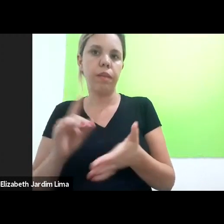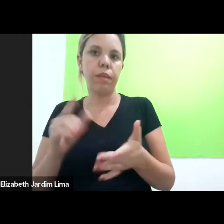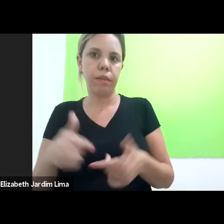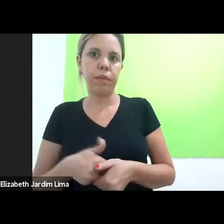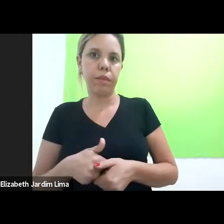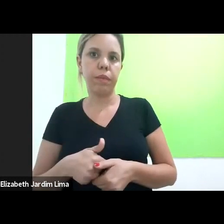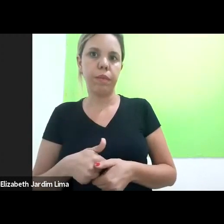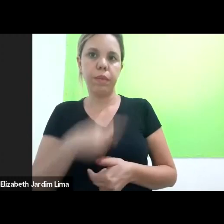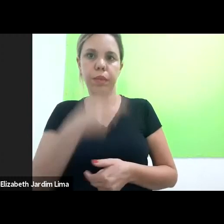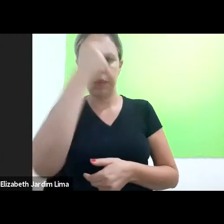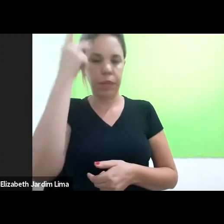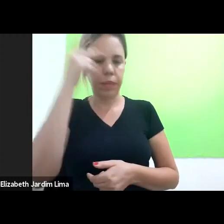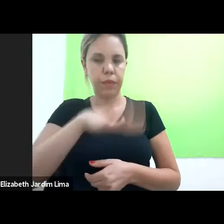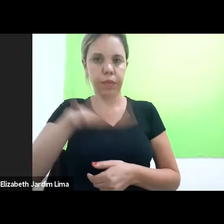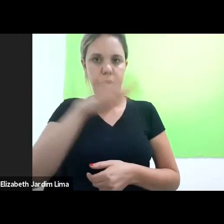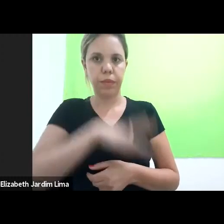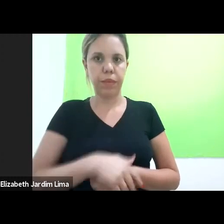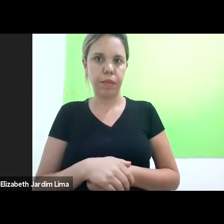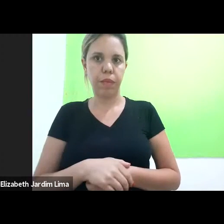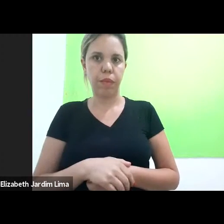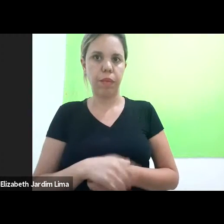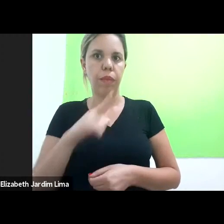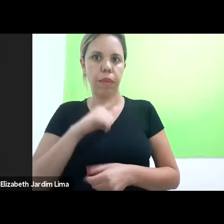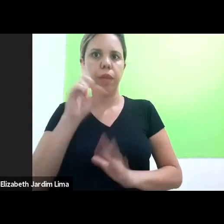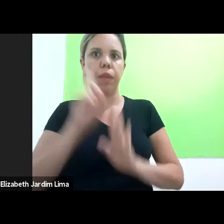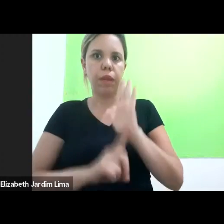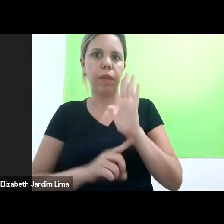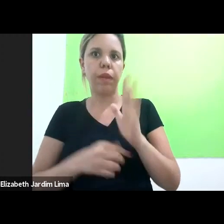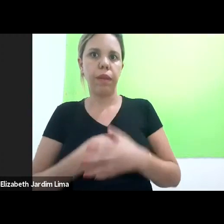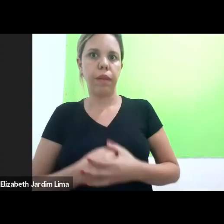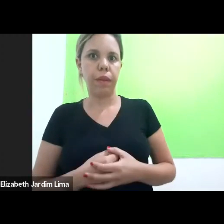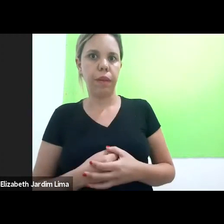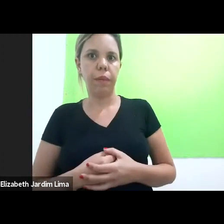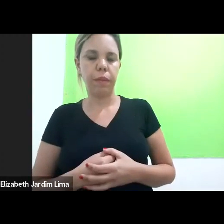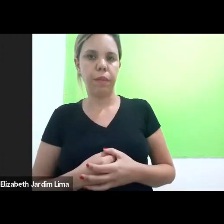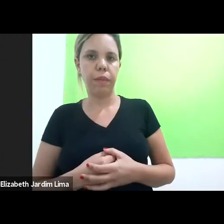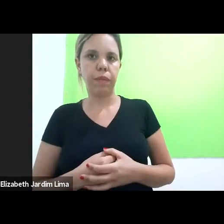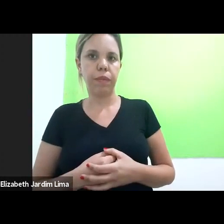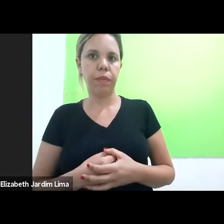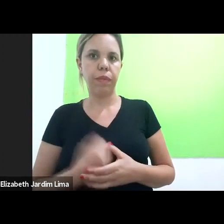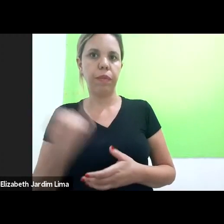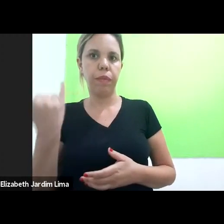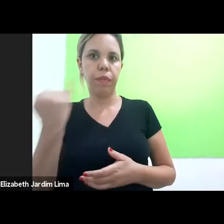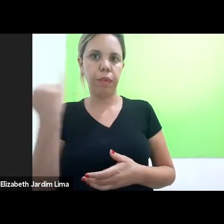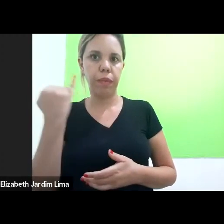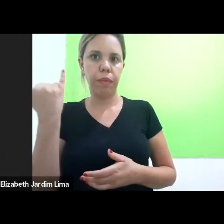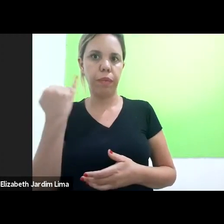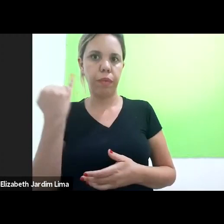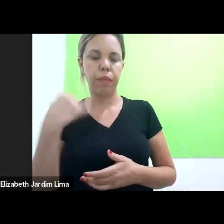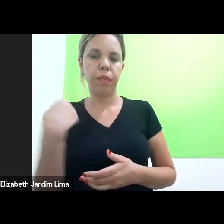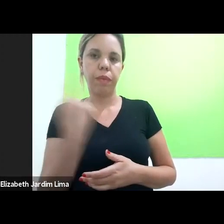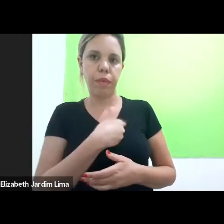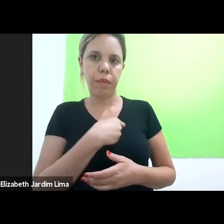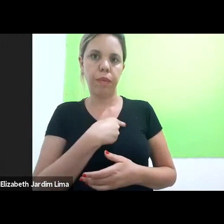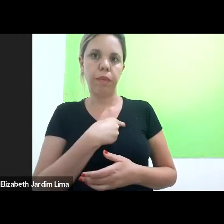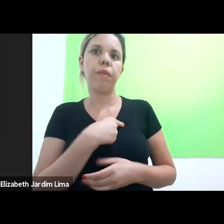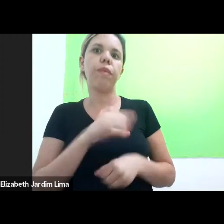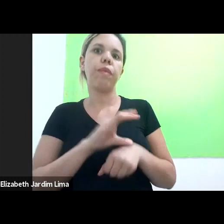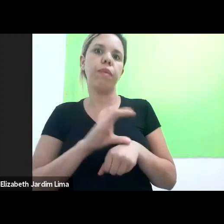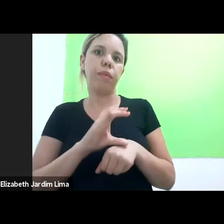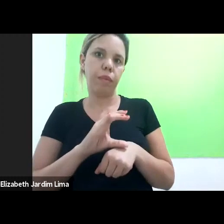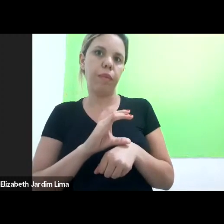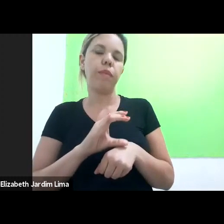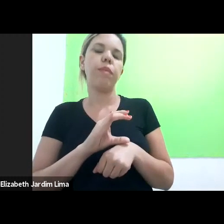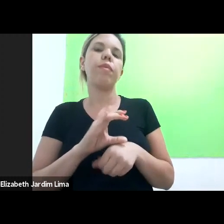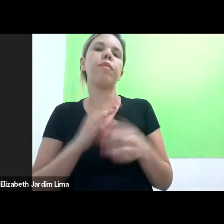sujeitos que têm o direito violado, ele é muito importante, né, para a gente se construir aí vamos dizer